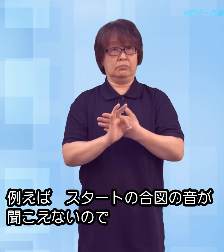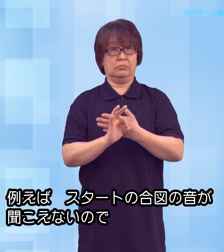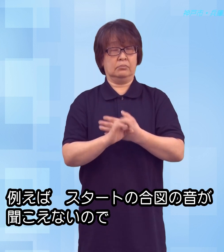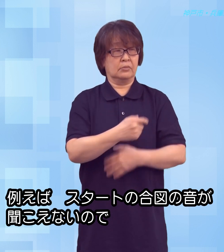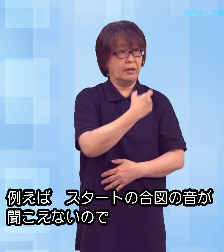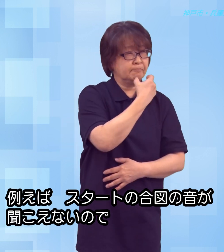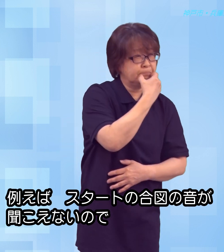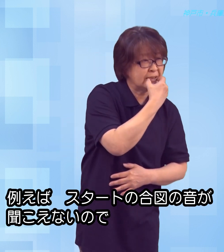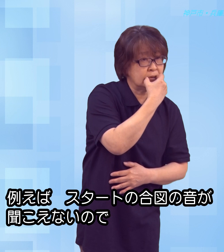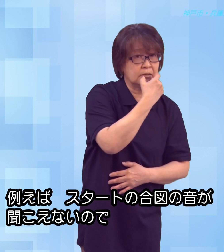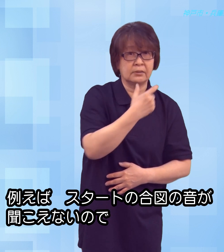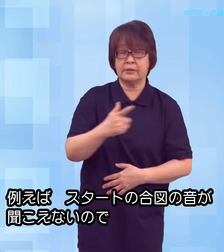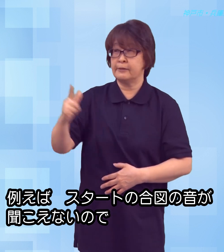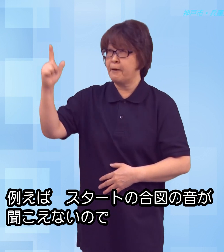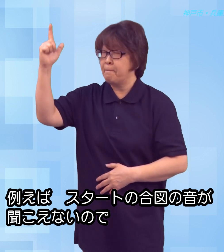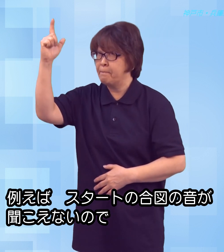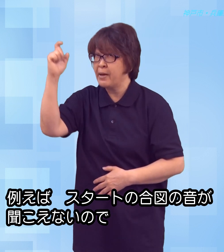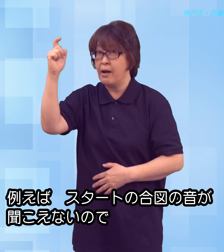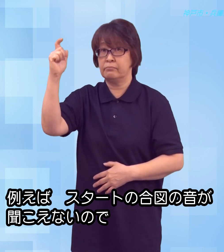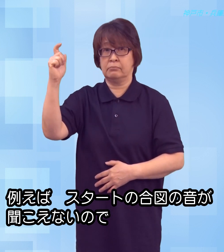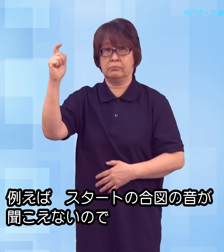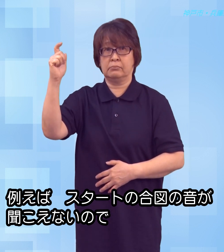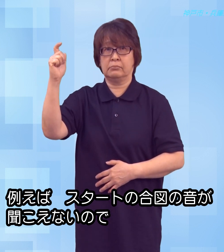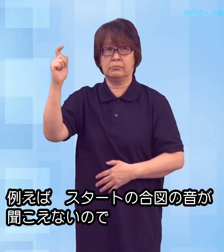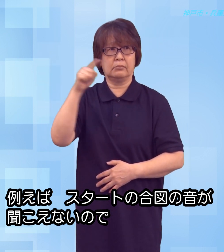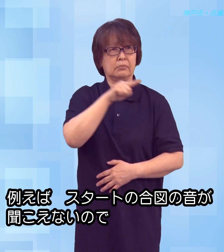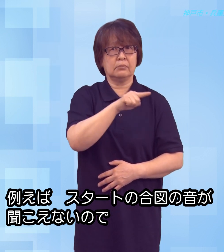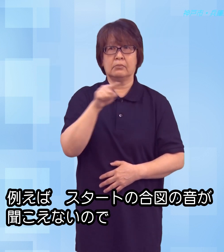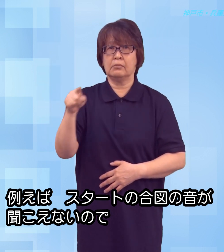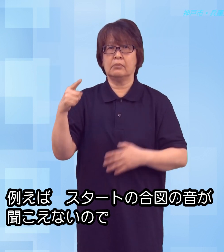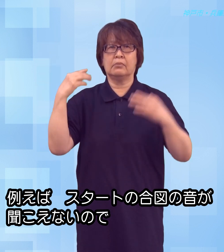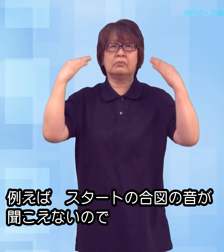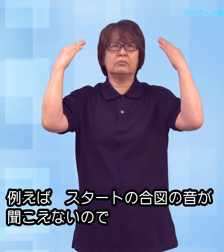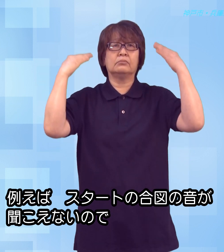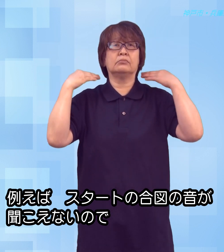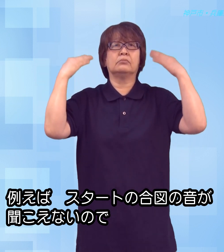例えばスタートの合図の音が聞こえないので